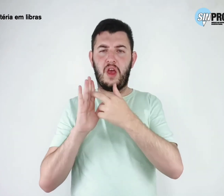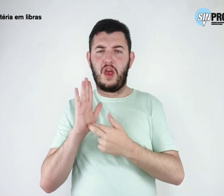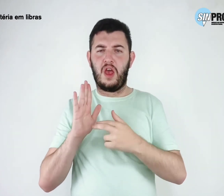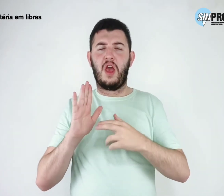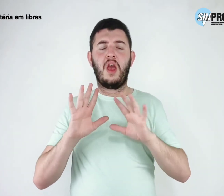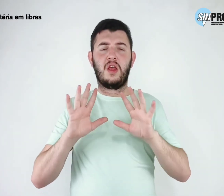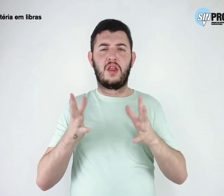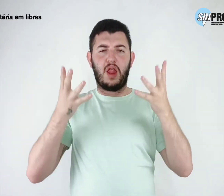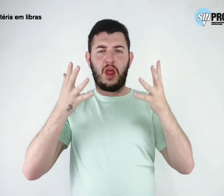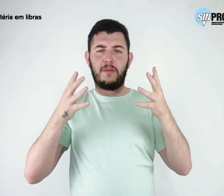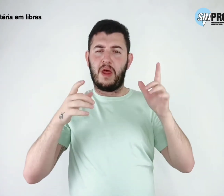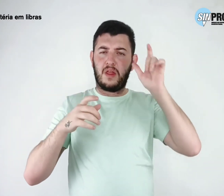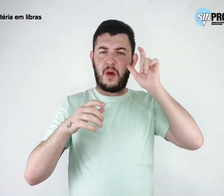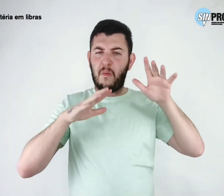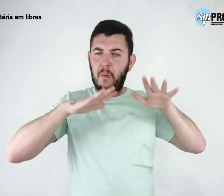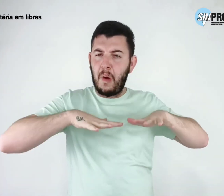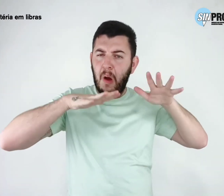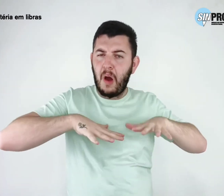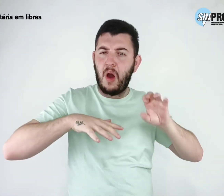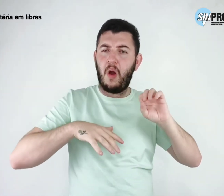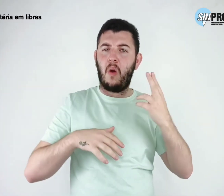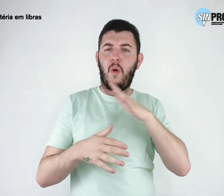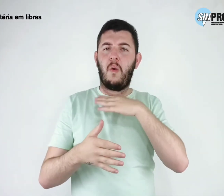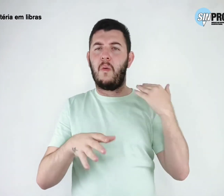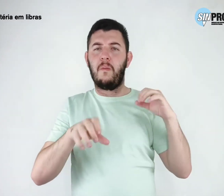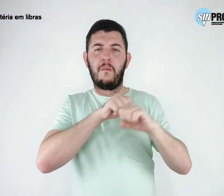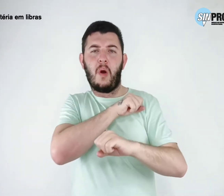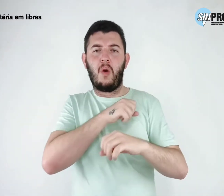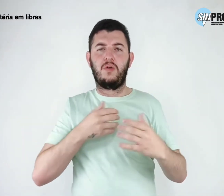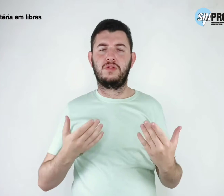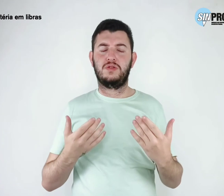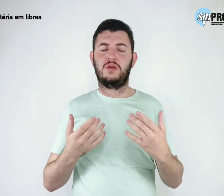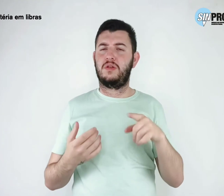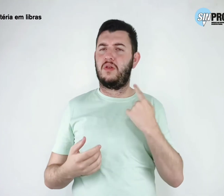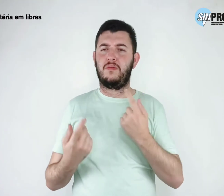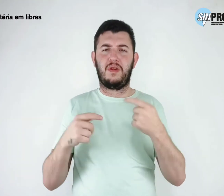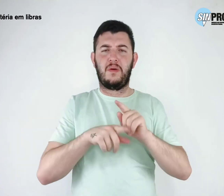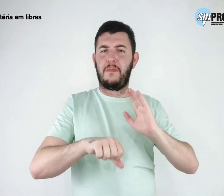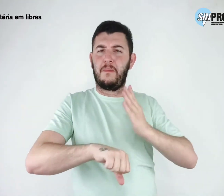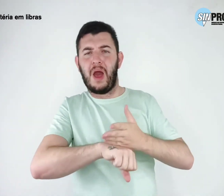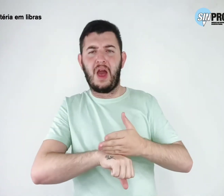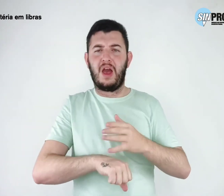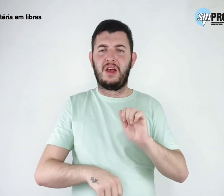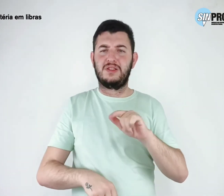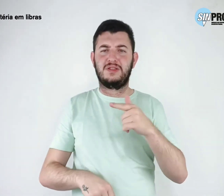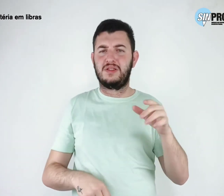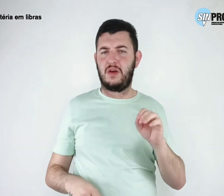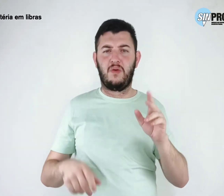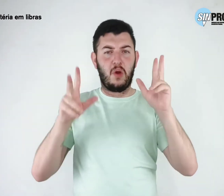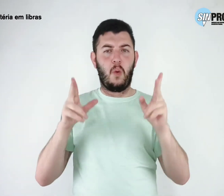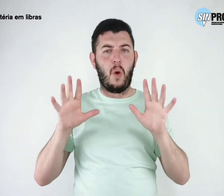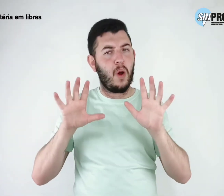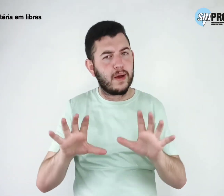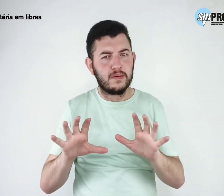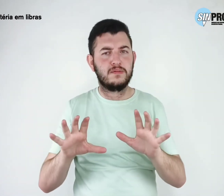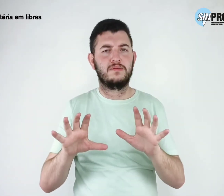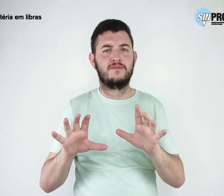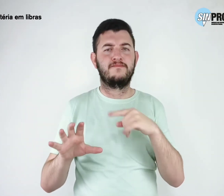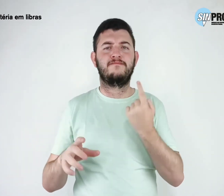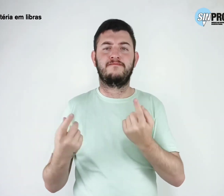morte. É preciso dar um basta a ações como essas. É preciso pôr em prática